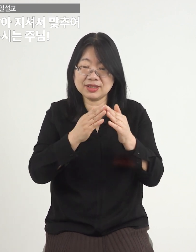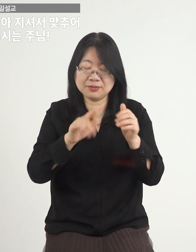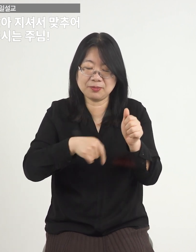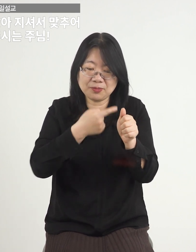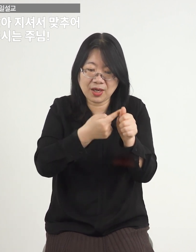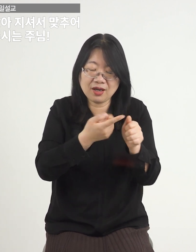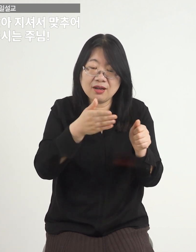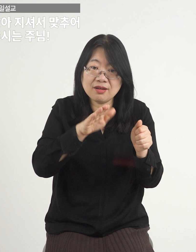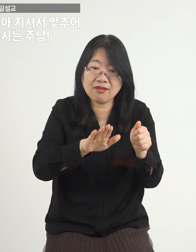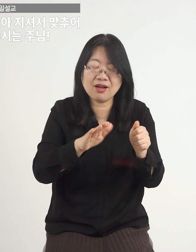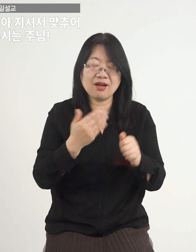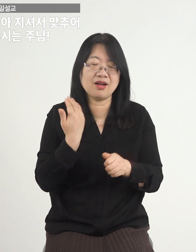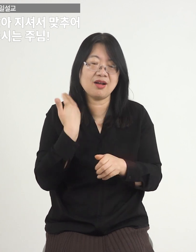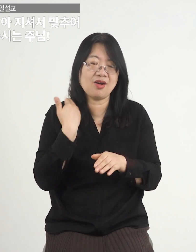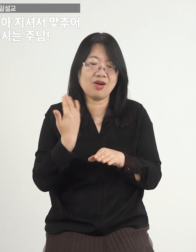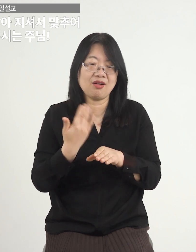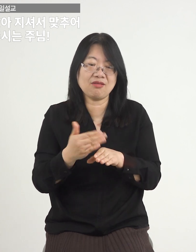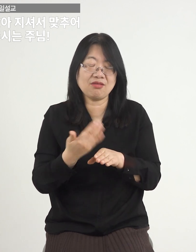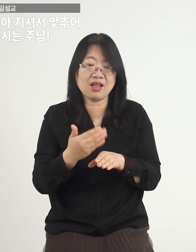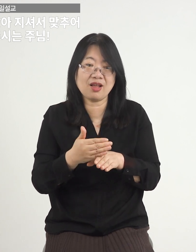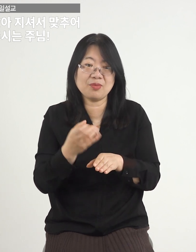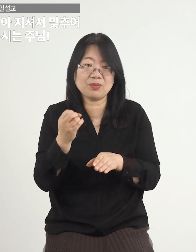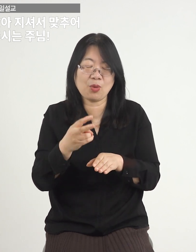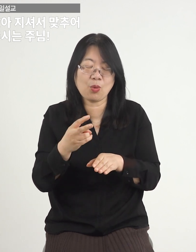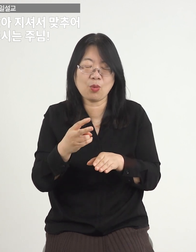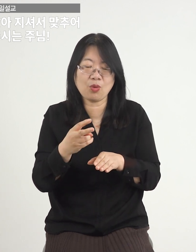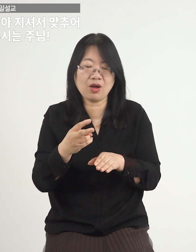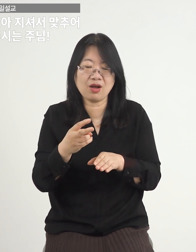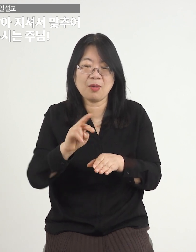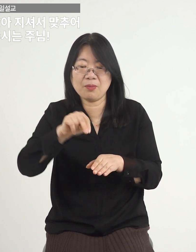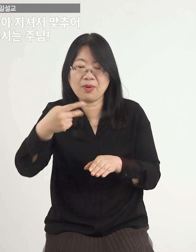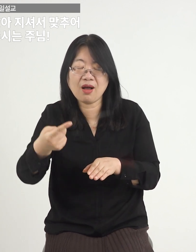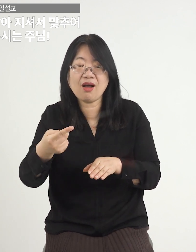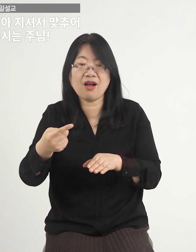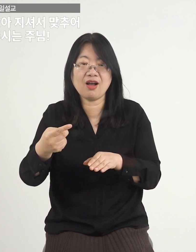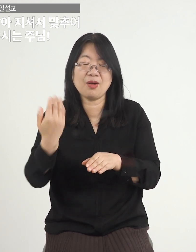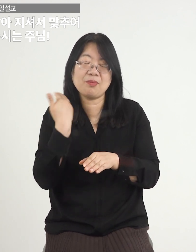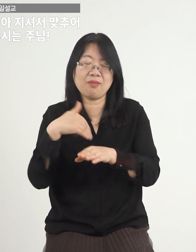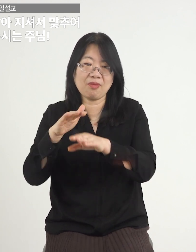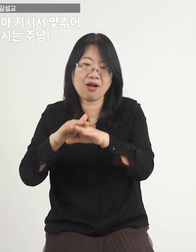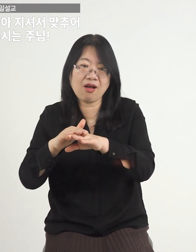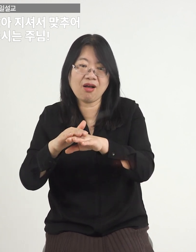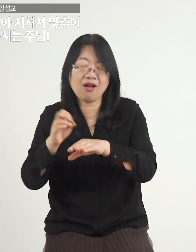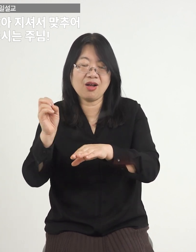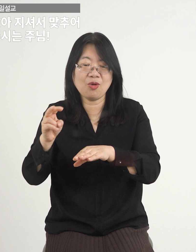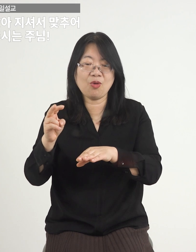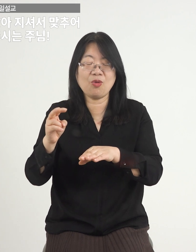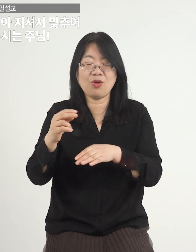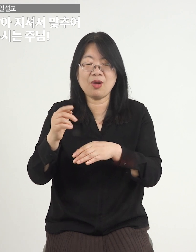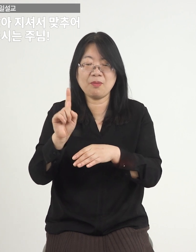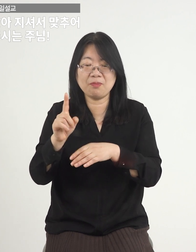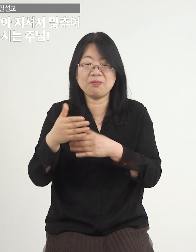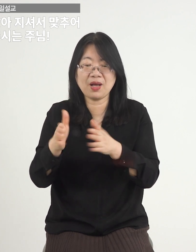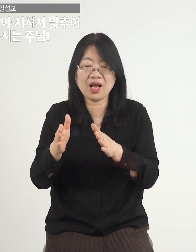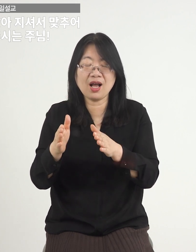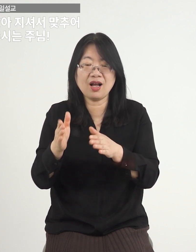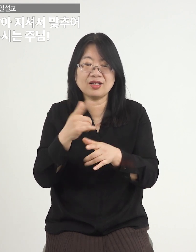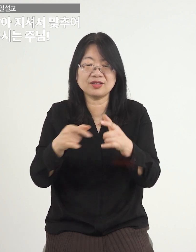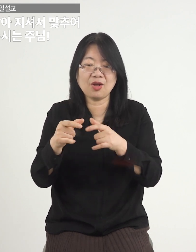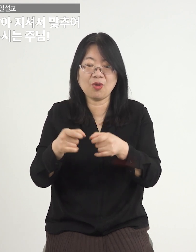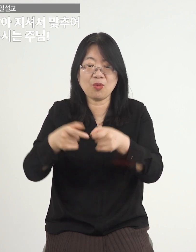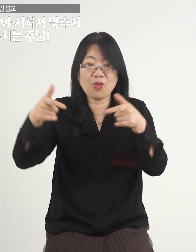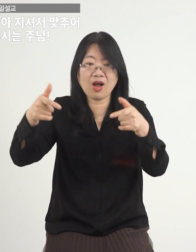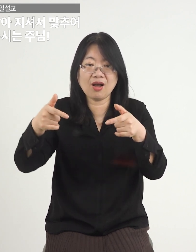하지만 월세를 늘려서 전세가 되고 방 한 칸이 늘어나면 이제 제일 장남에게 먼저